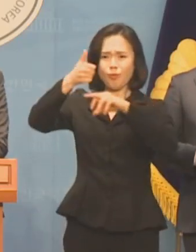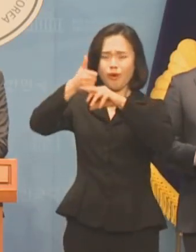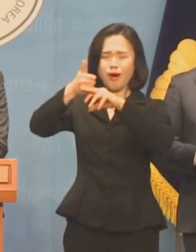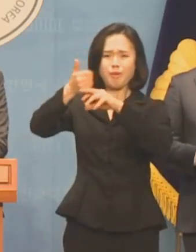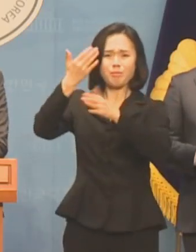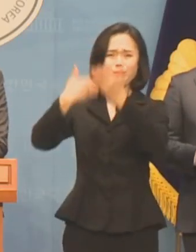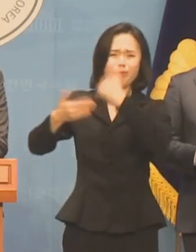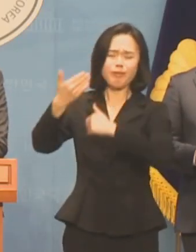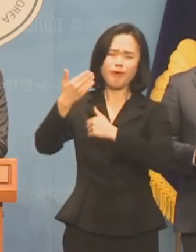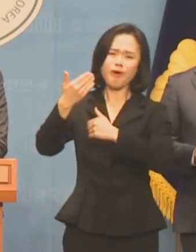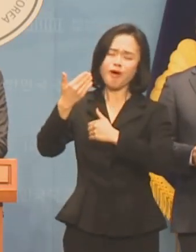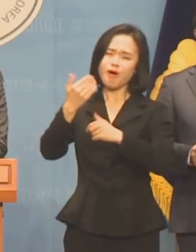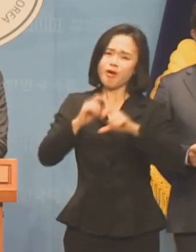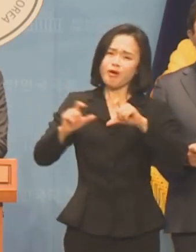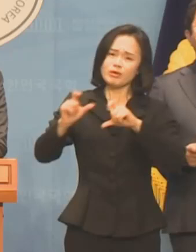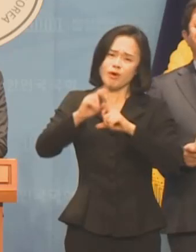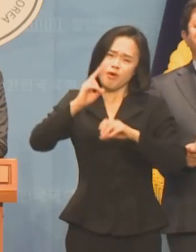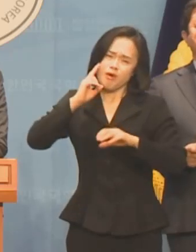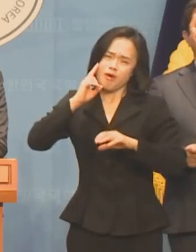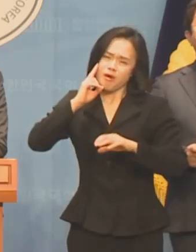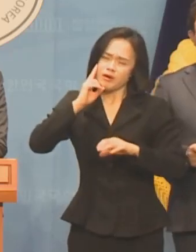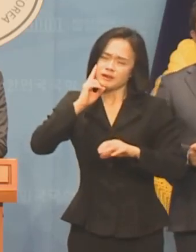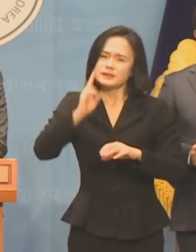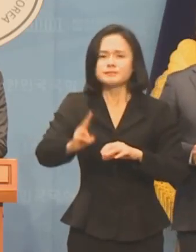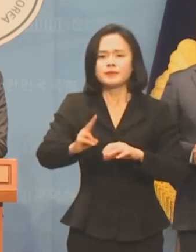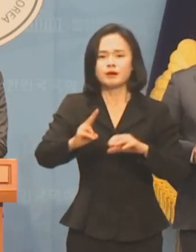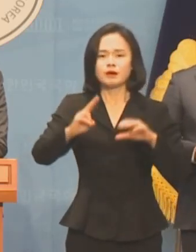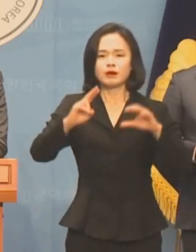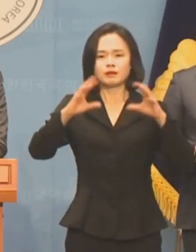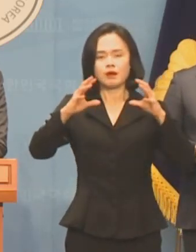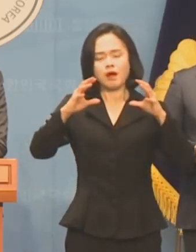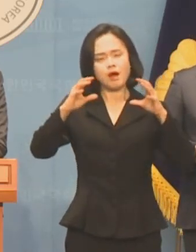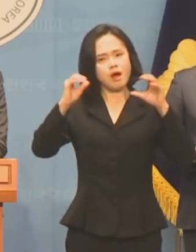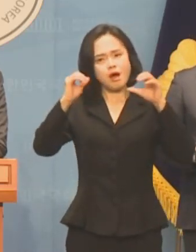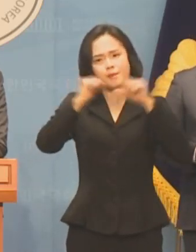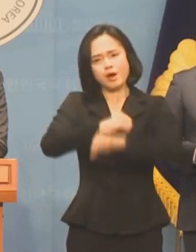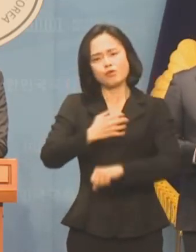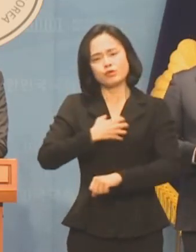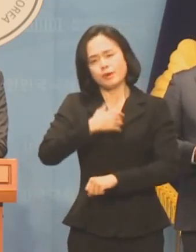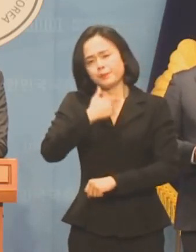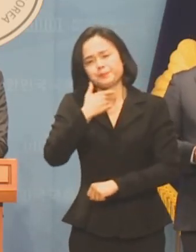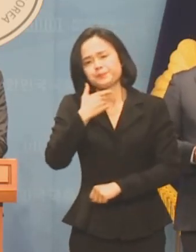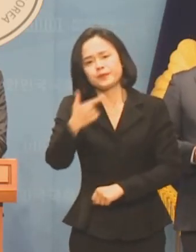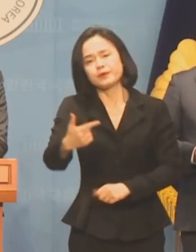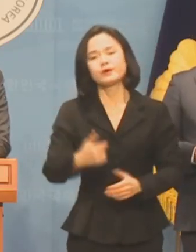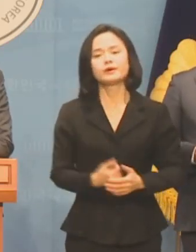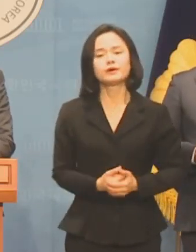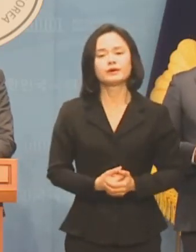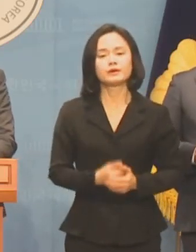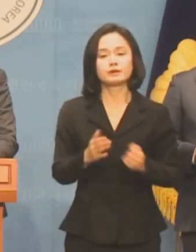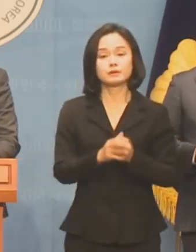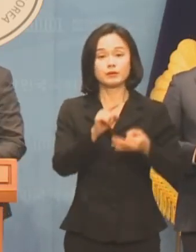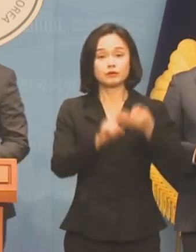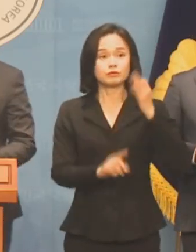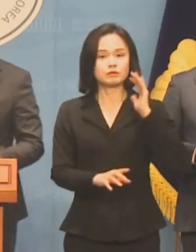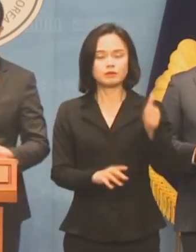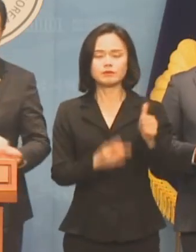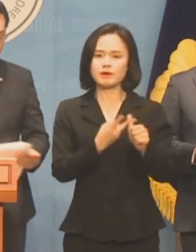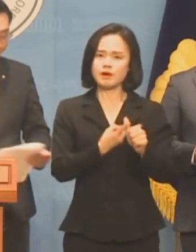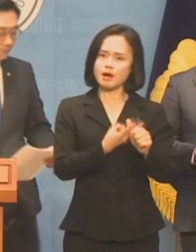것입니다. 윤석열이 한시도 그 자리에 있으면 안 되는 이유가 더욱 명확해졌습니다.